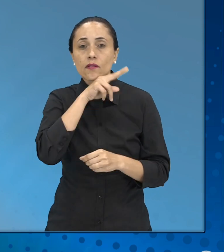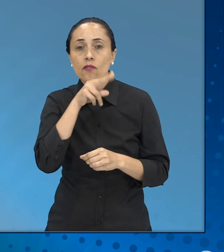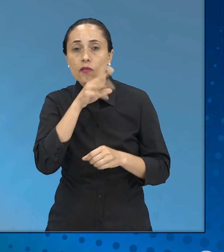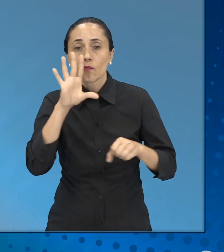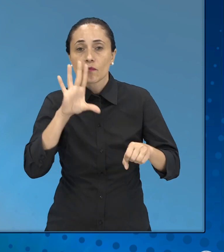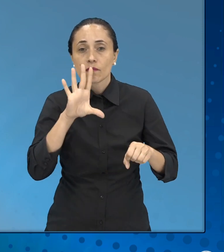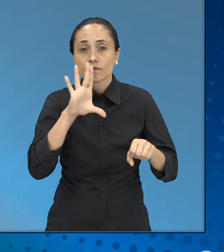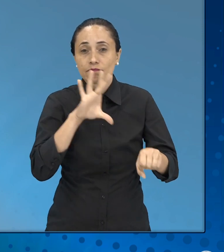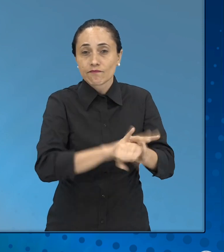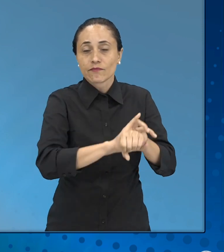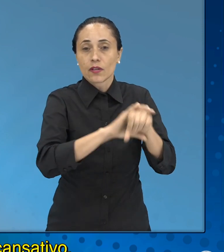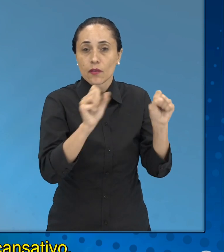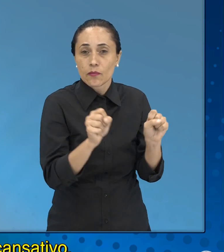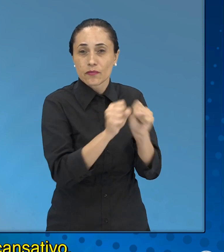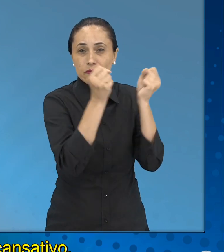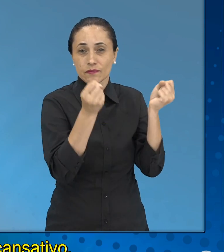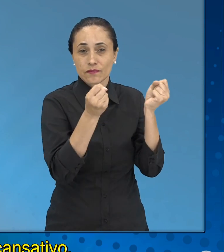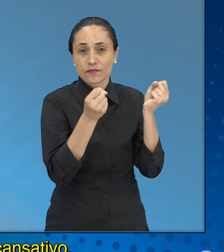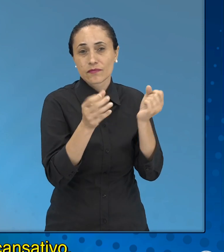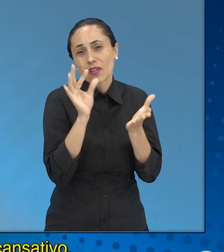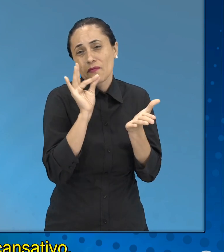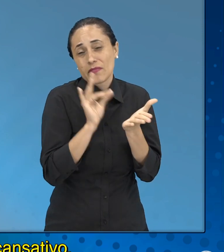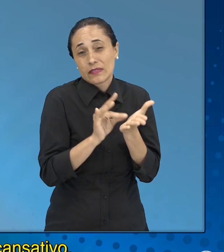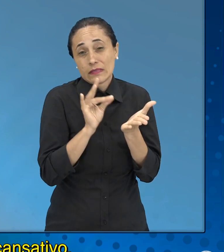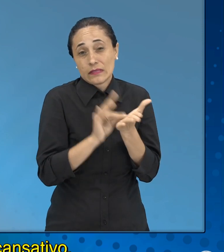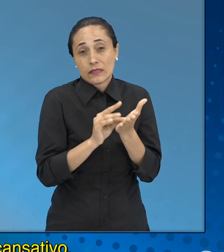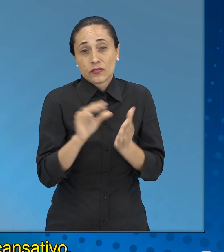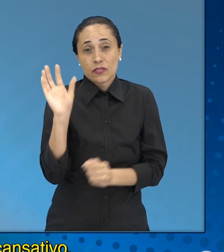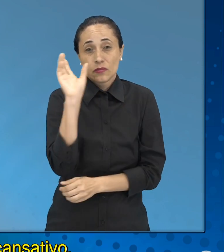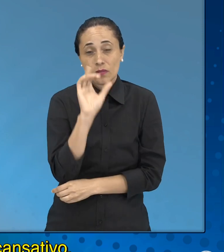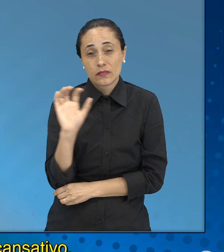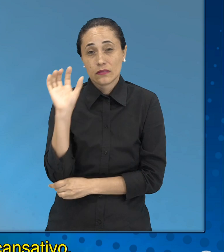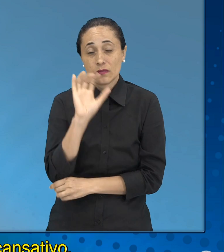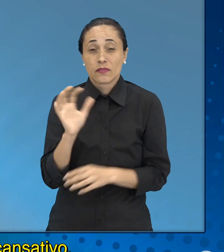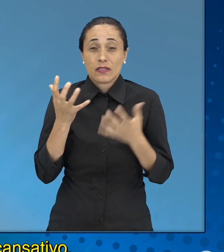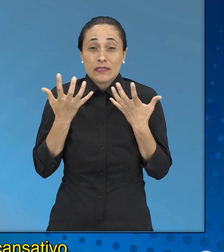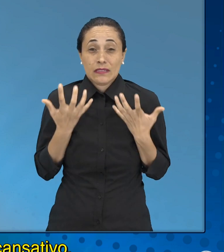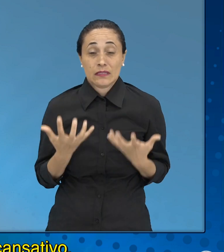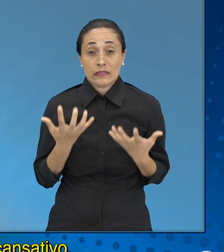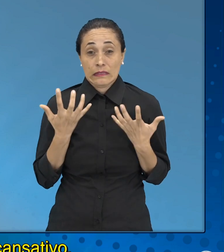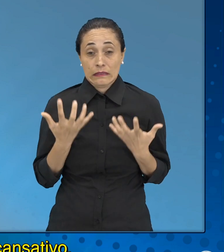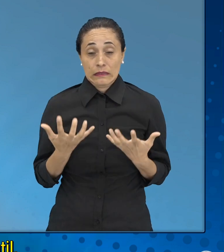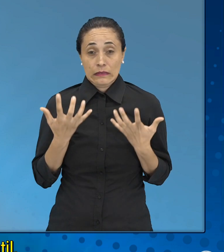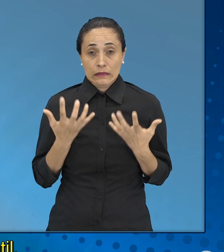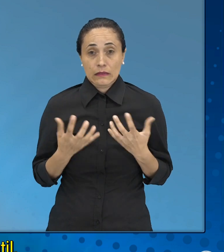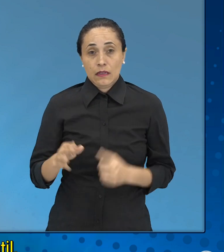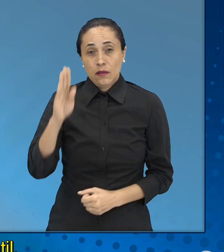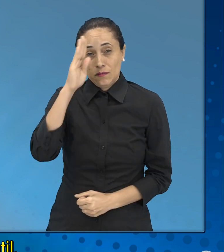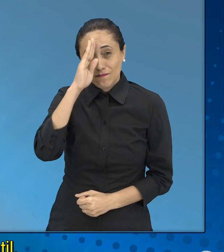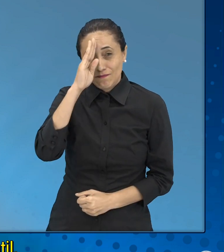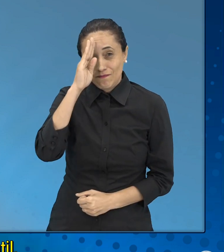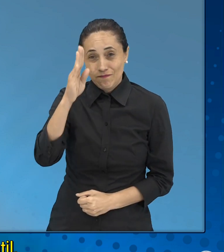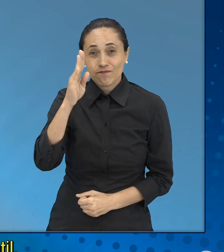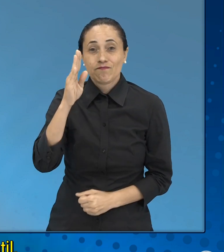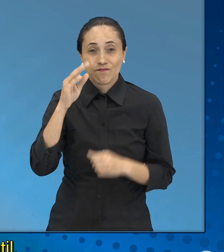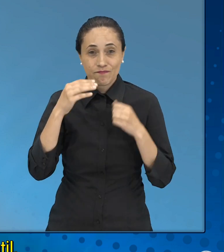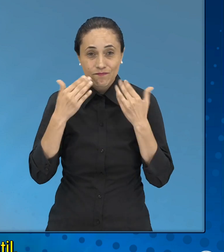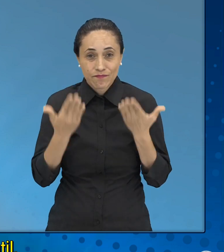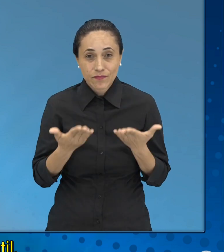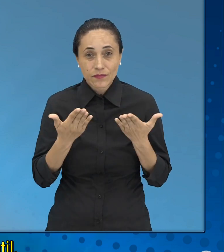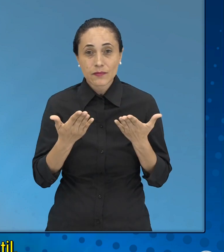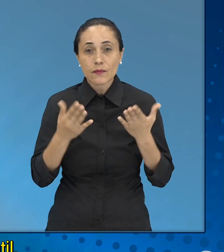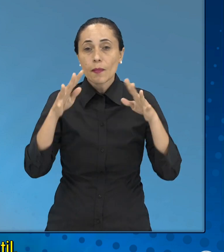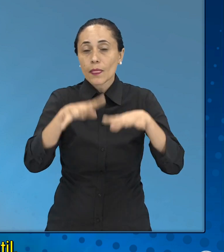cobra doença curar. Ficaria extremamente cansativo, principalmente considerando um público infantil, ver